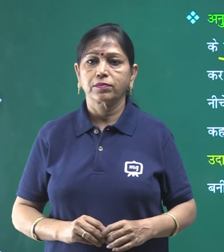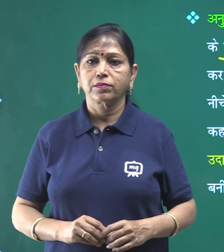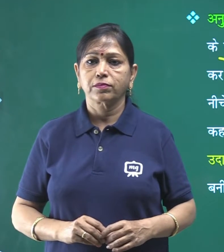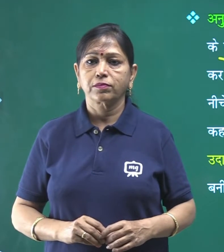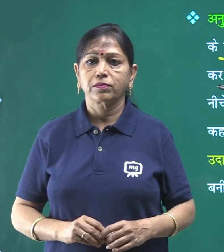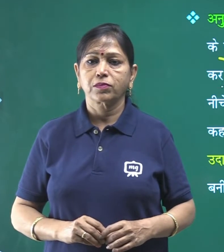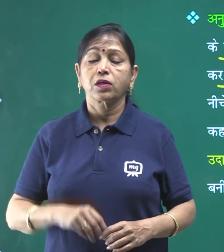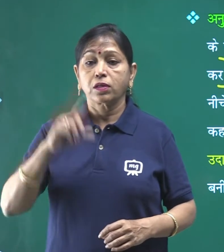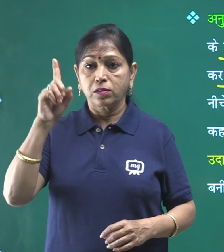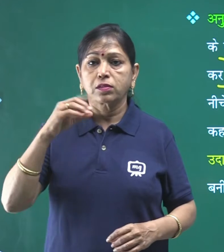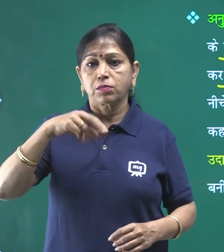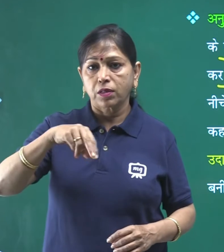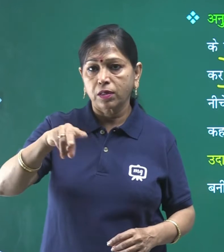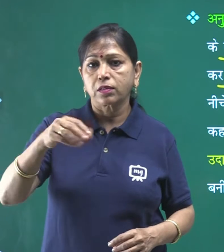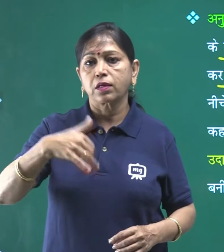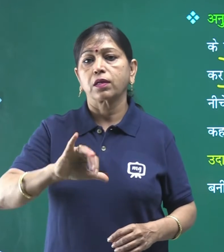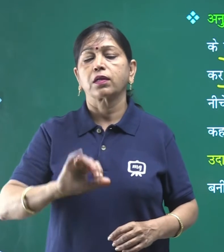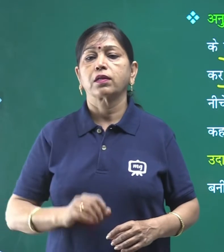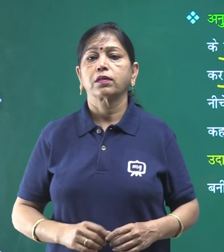जिसमें गति कर रही है